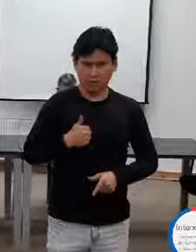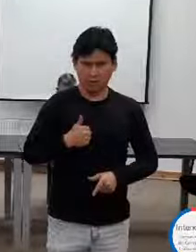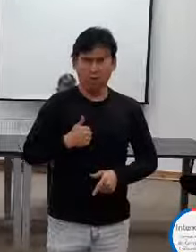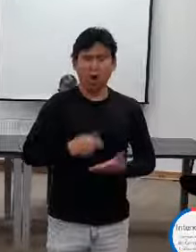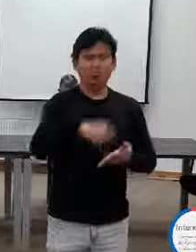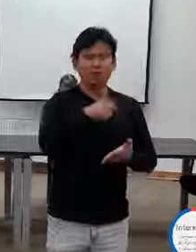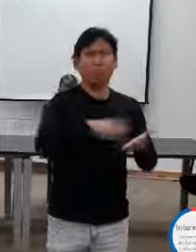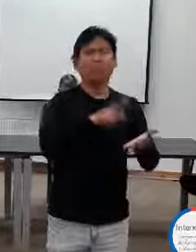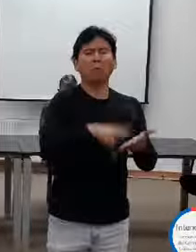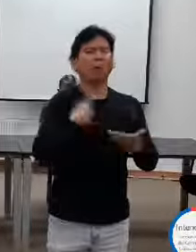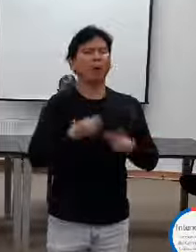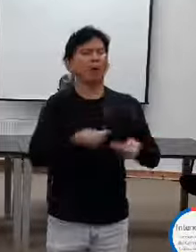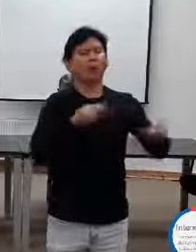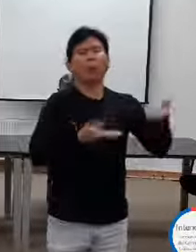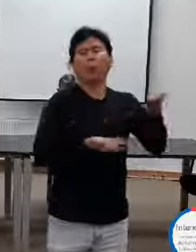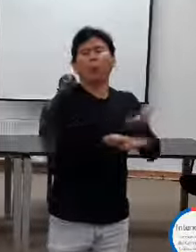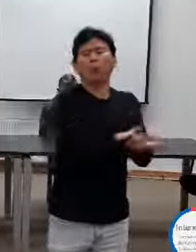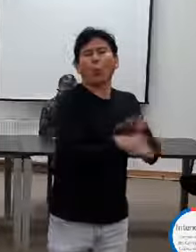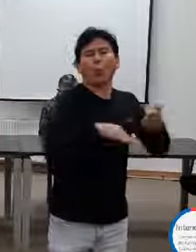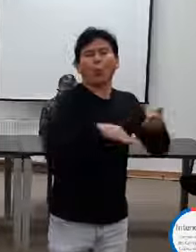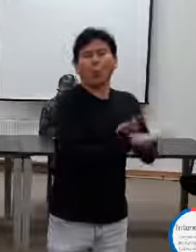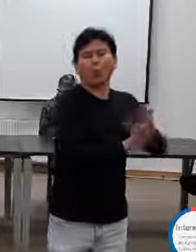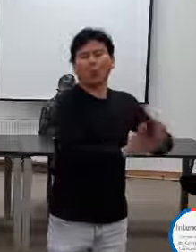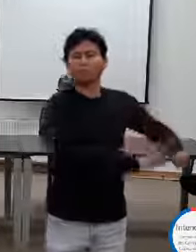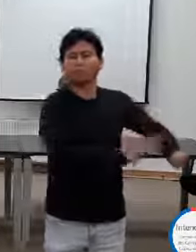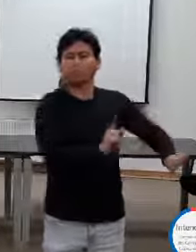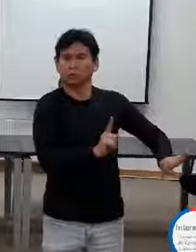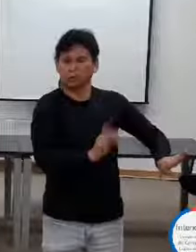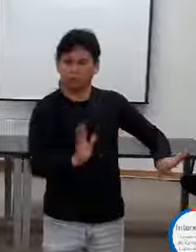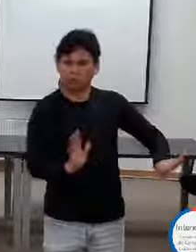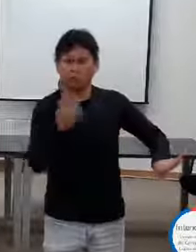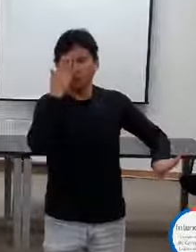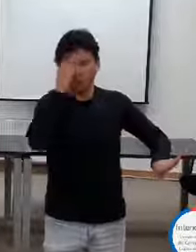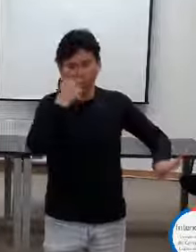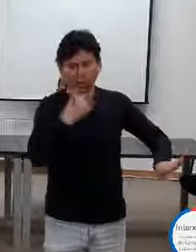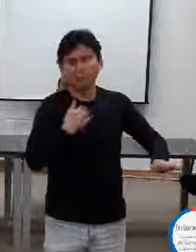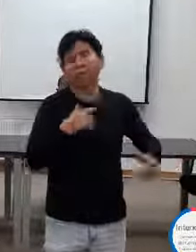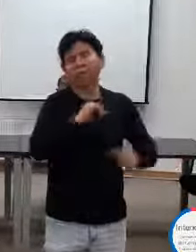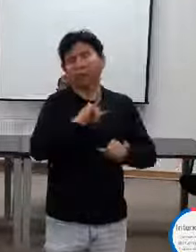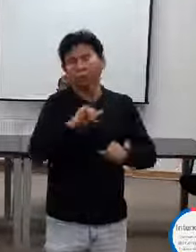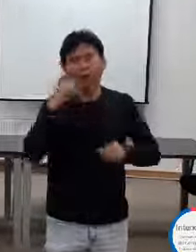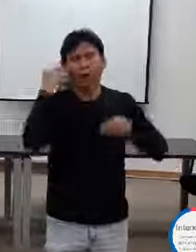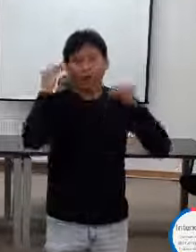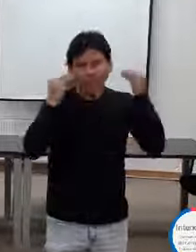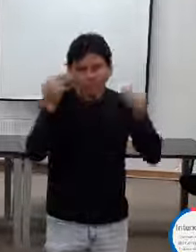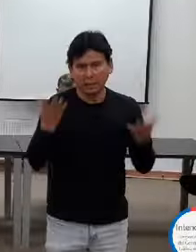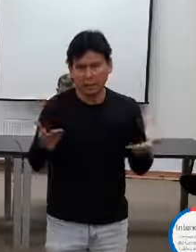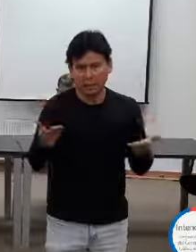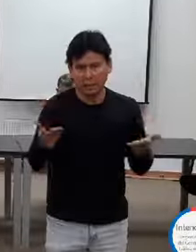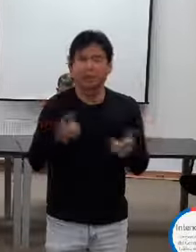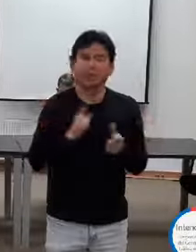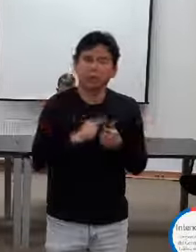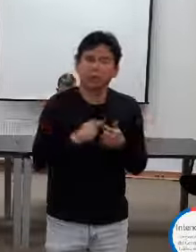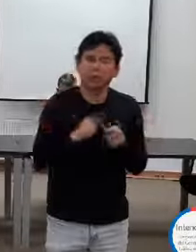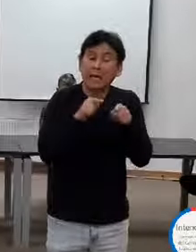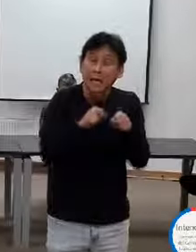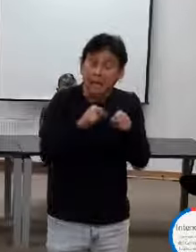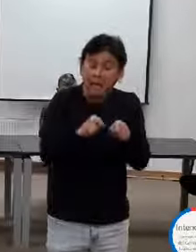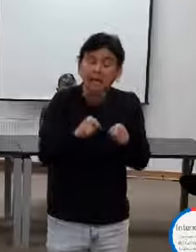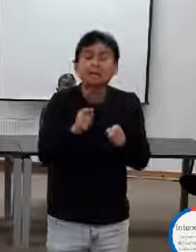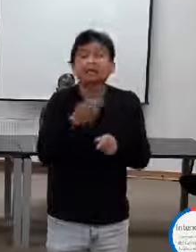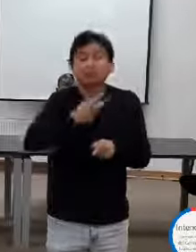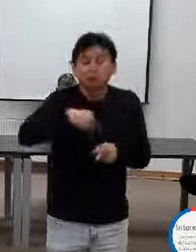que nos firmen un papel o que tengan un papel donde escriben muchas cosas bonitas, pero que en la práctica no las cumplen. Y ahí es donde, con los medios